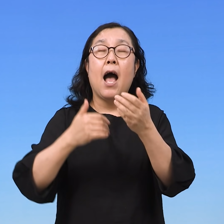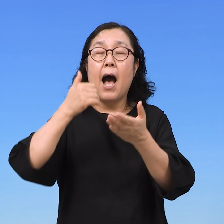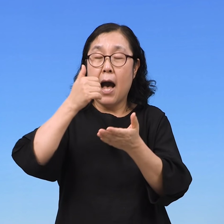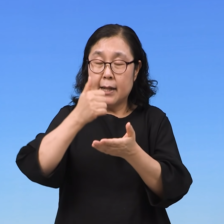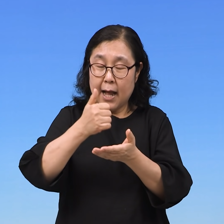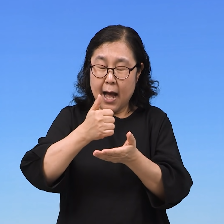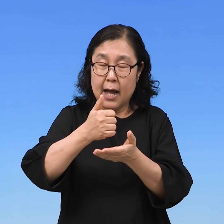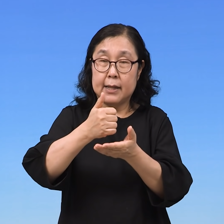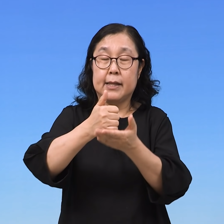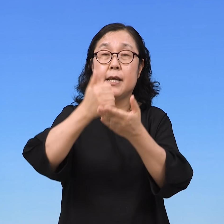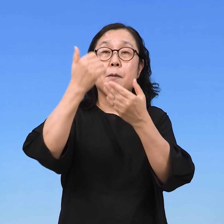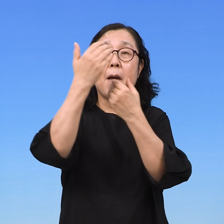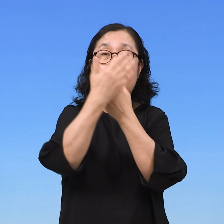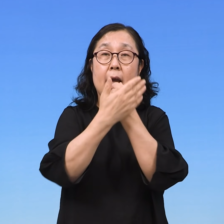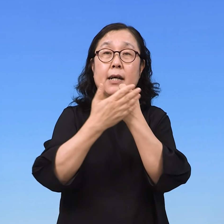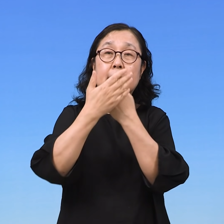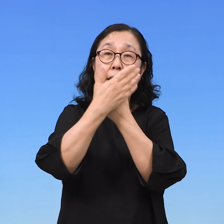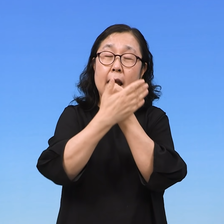애워싸는